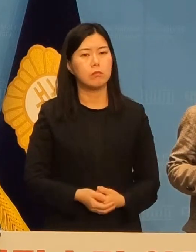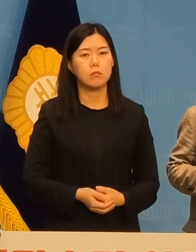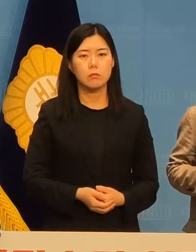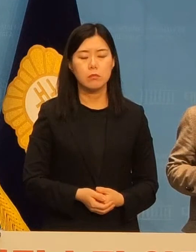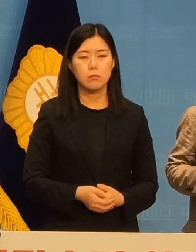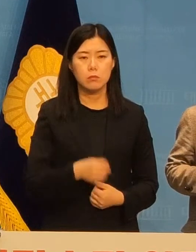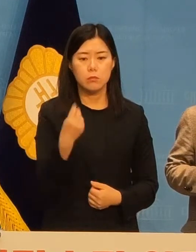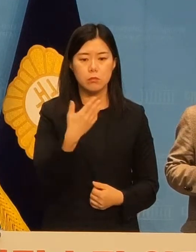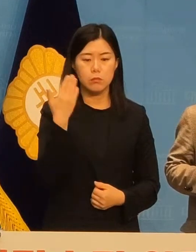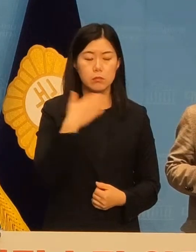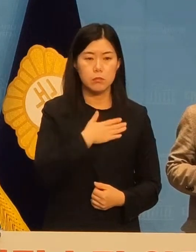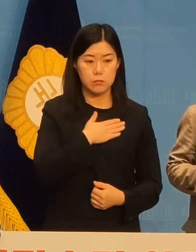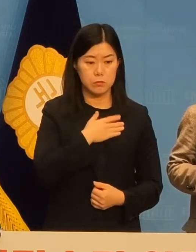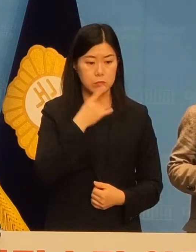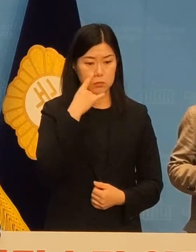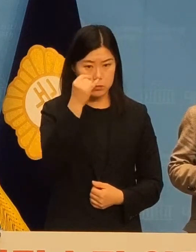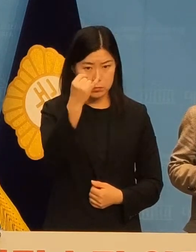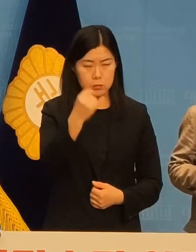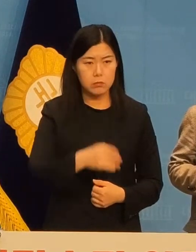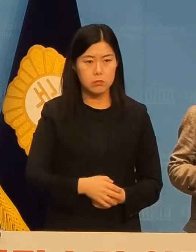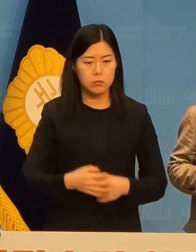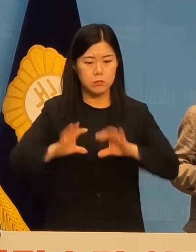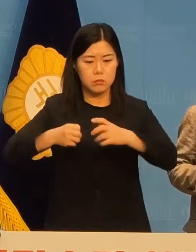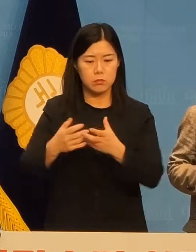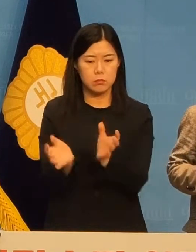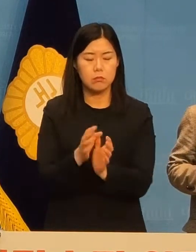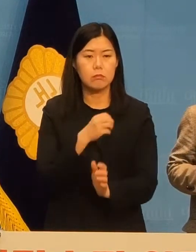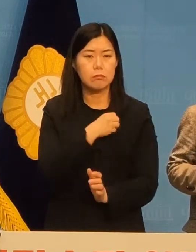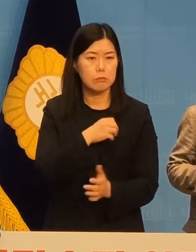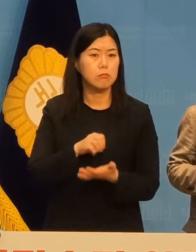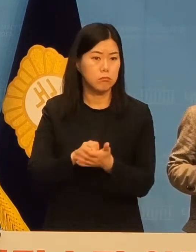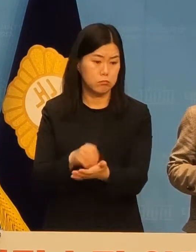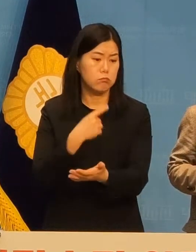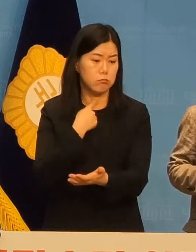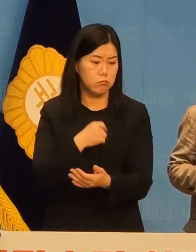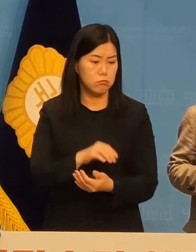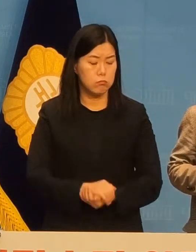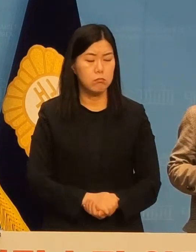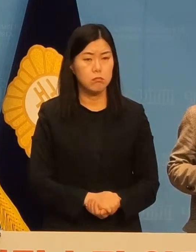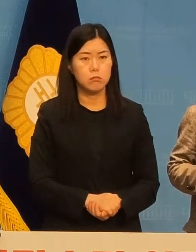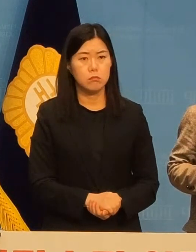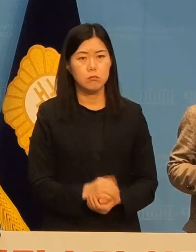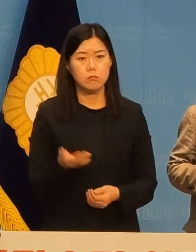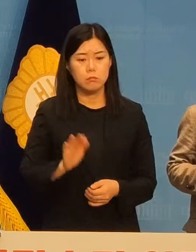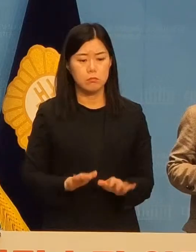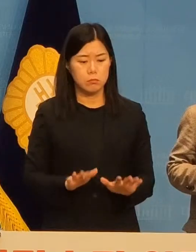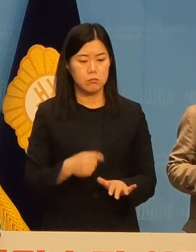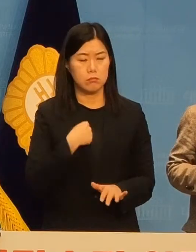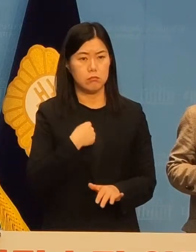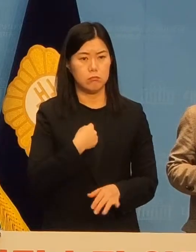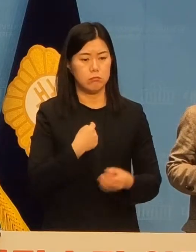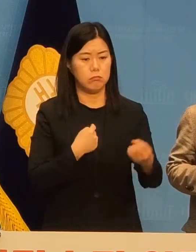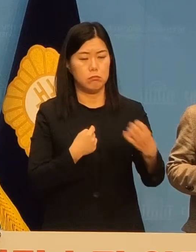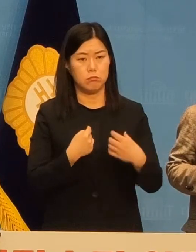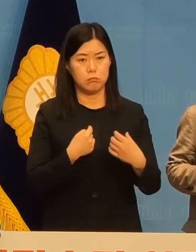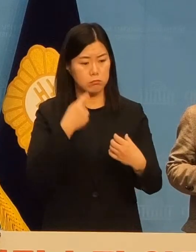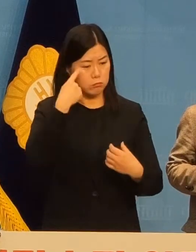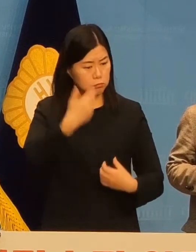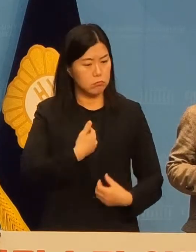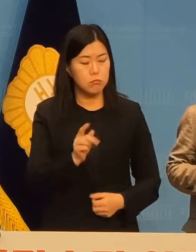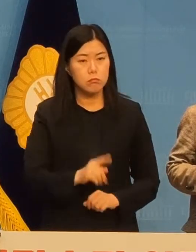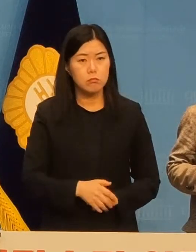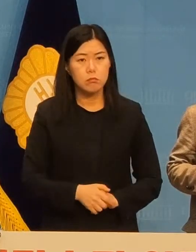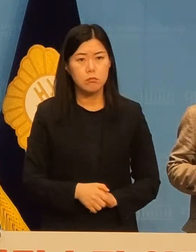그리고 저희 어머니는 국민의힘 당원이십니다. 그런데 저에게 자주 질문을 하십니다.